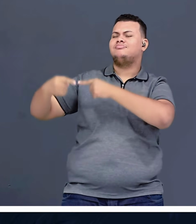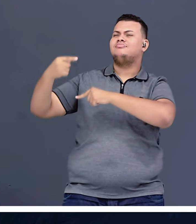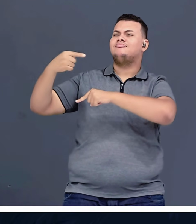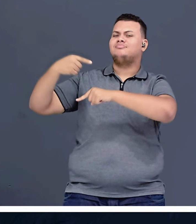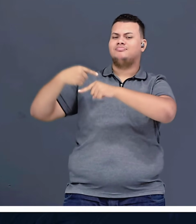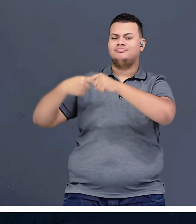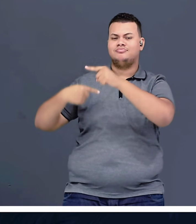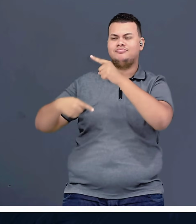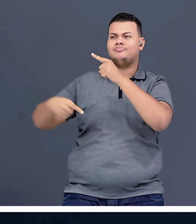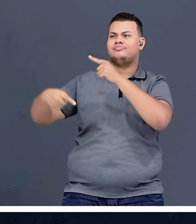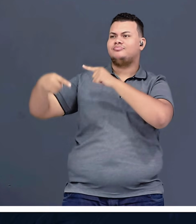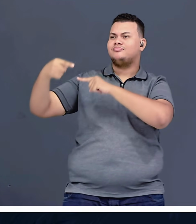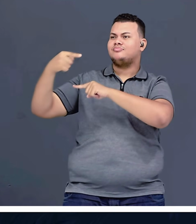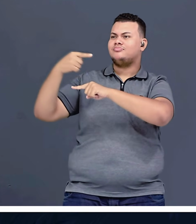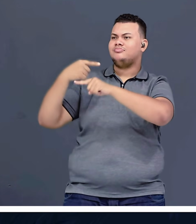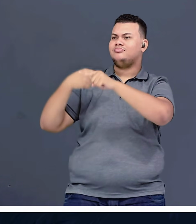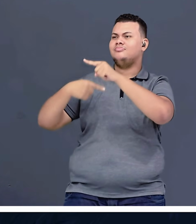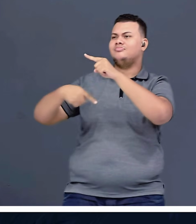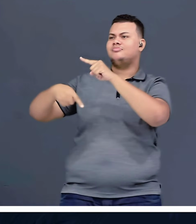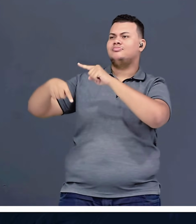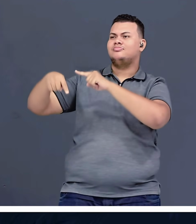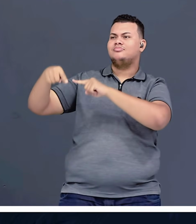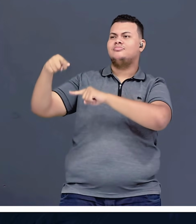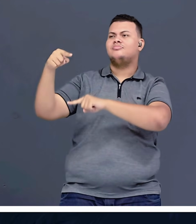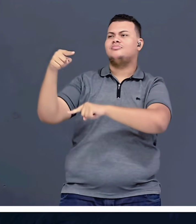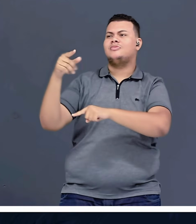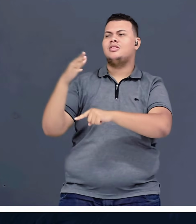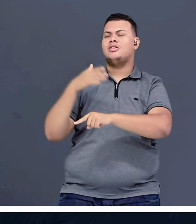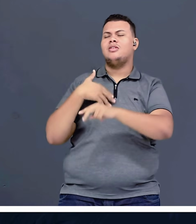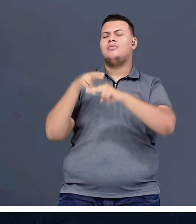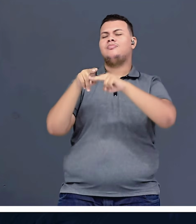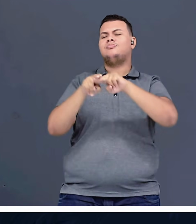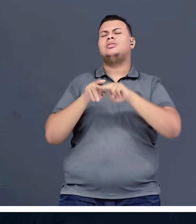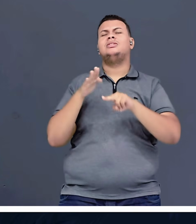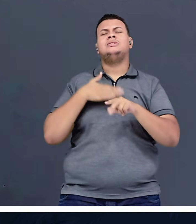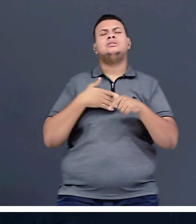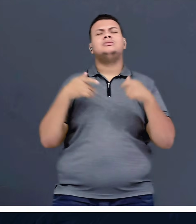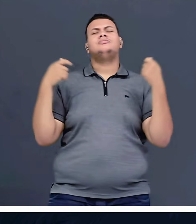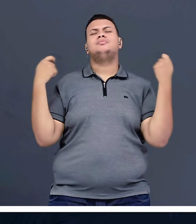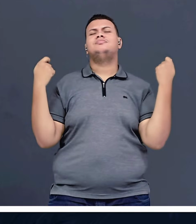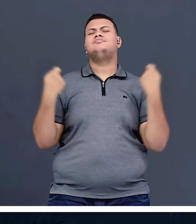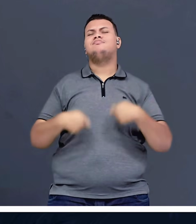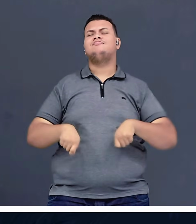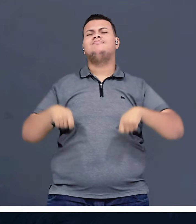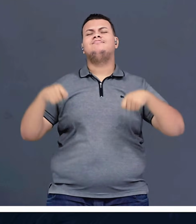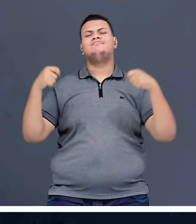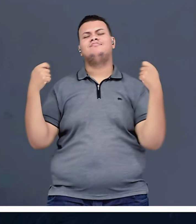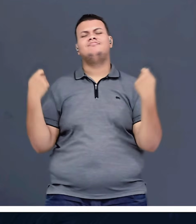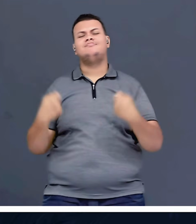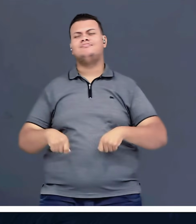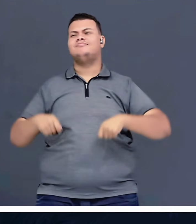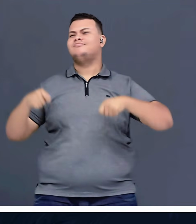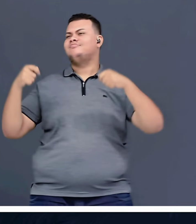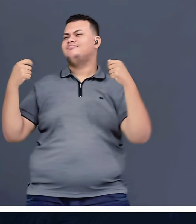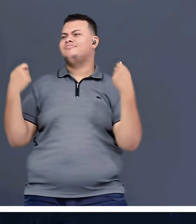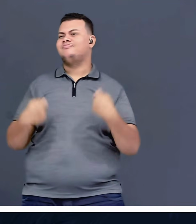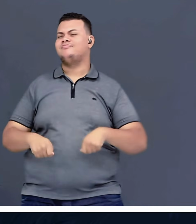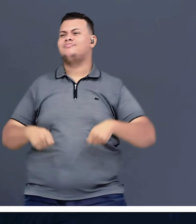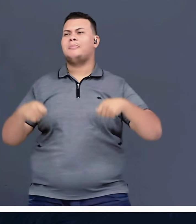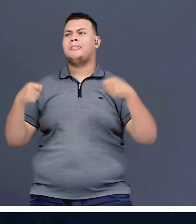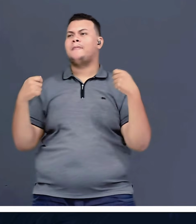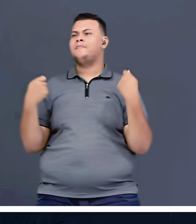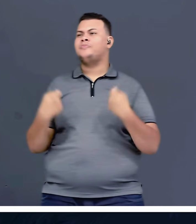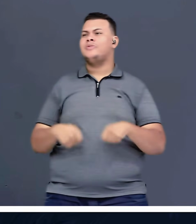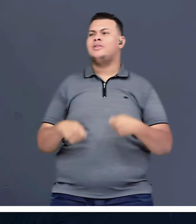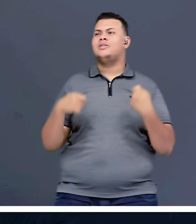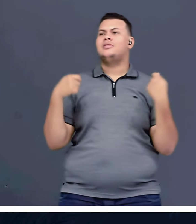abundante. Se a sua mão está pronta para entregar, o Senhor percebe que a sua mão está pronta também para receber.